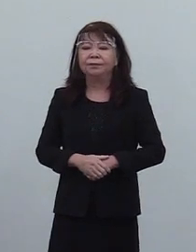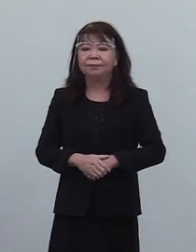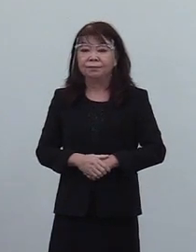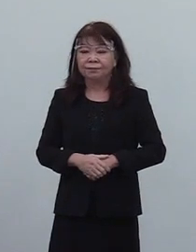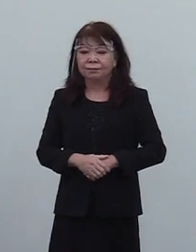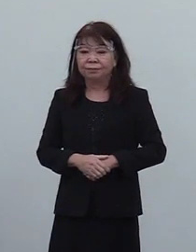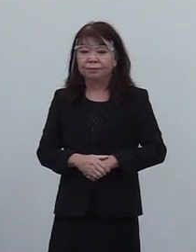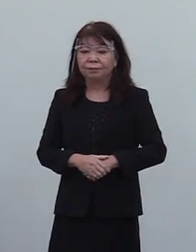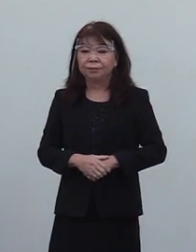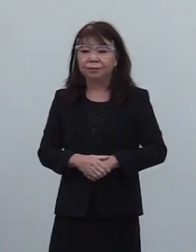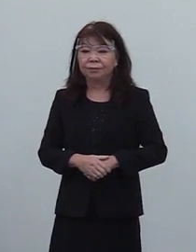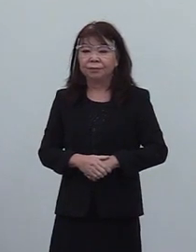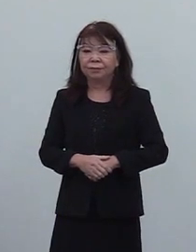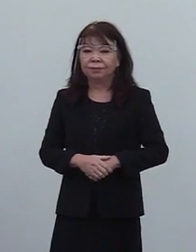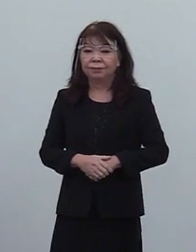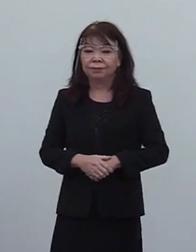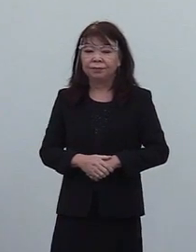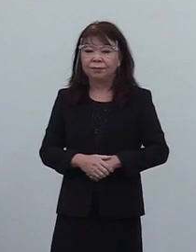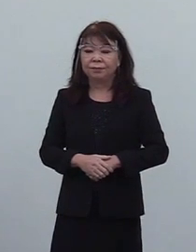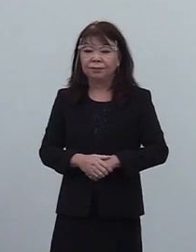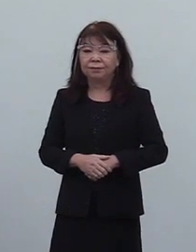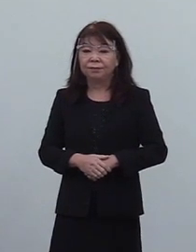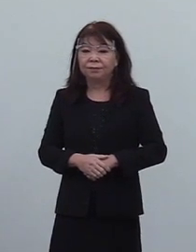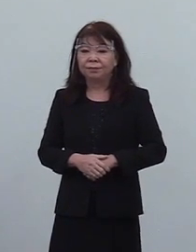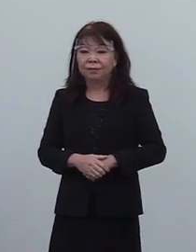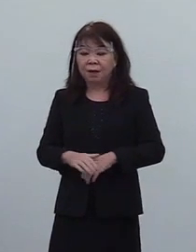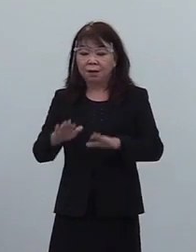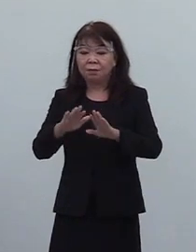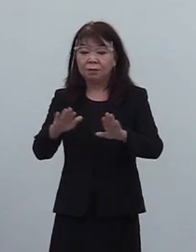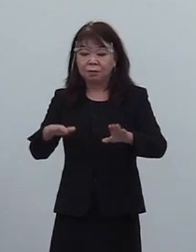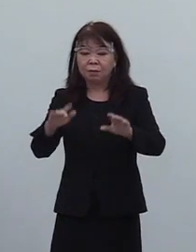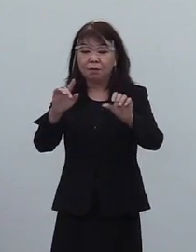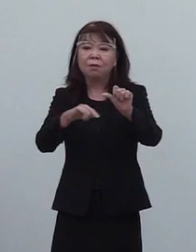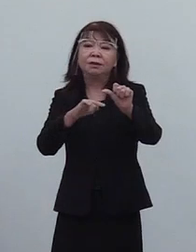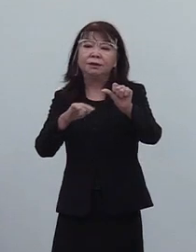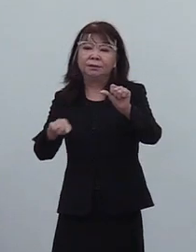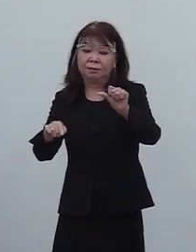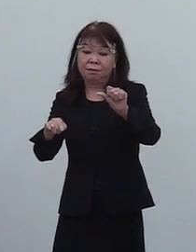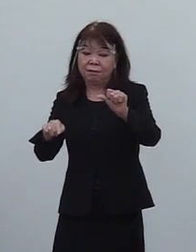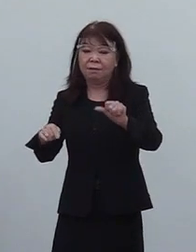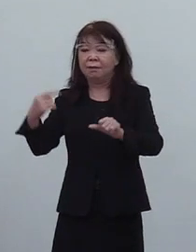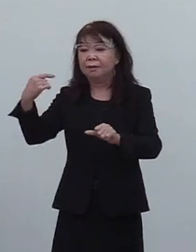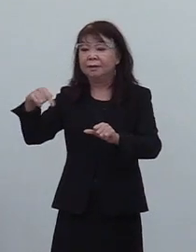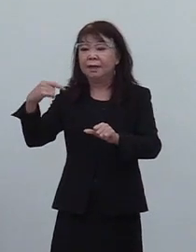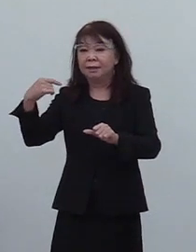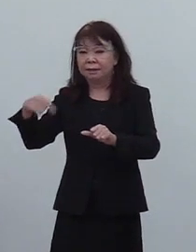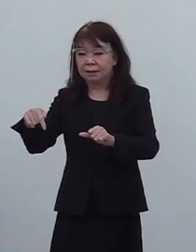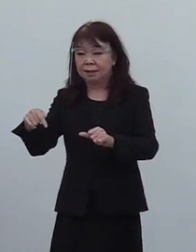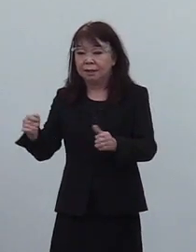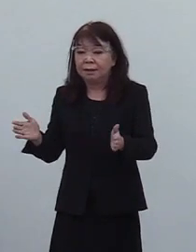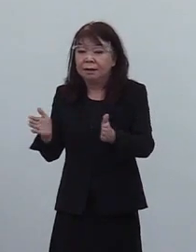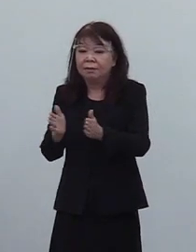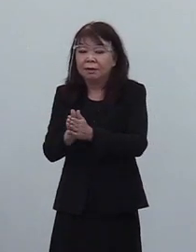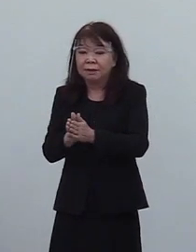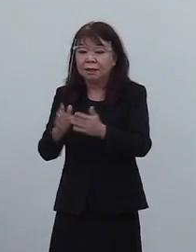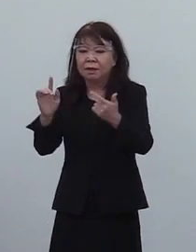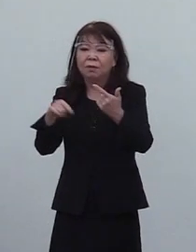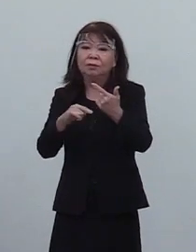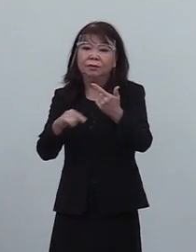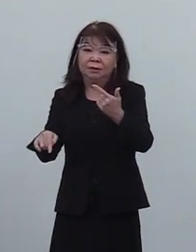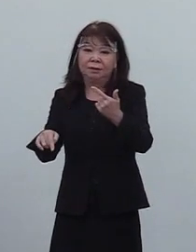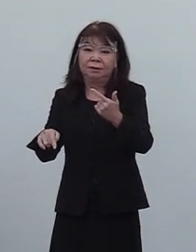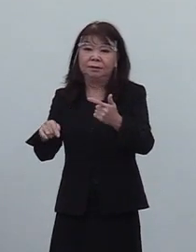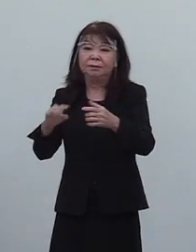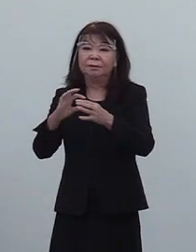この5人と、先に発表しました教職員1名を加えまして6名のクラス